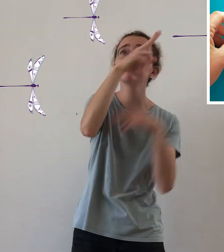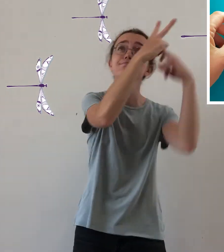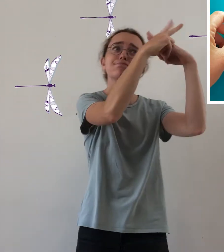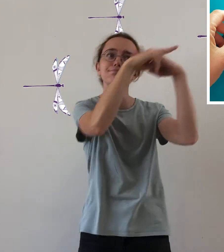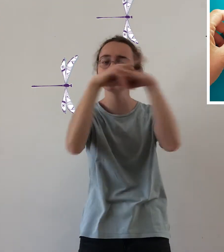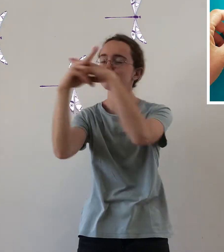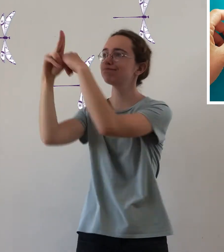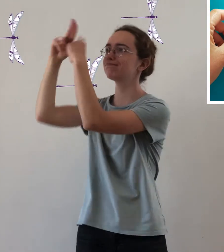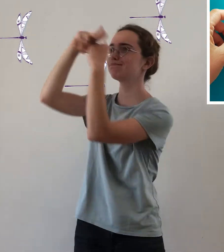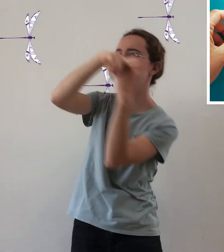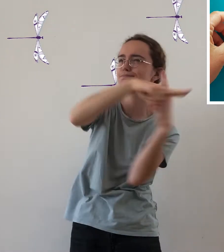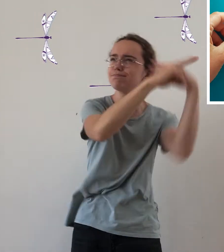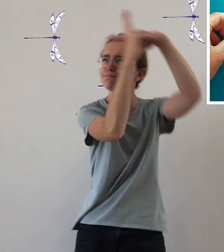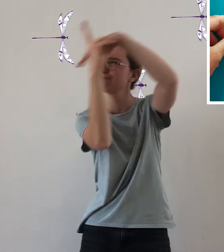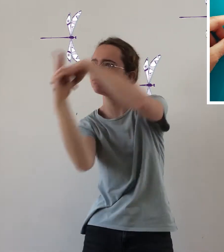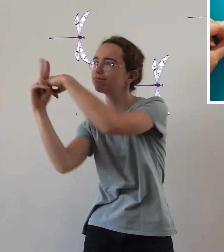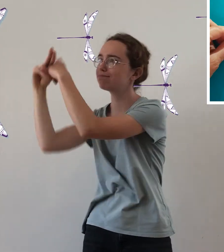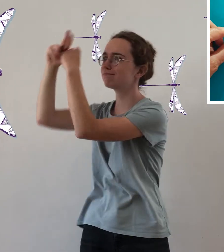Elle aimerait bien les rejoindre.